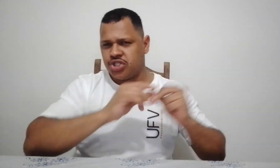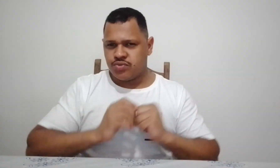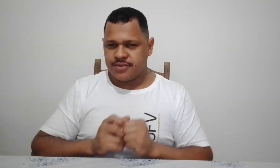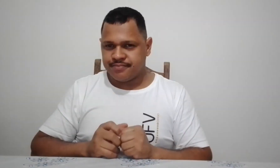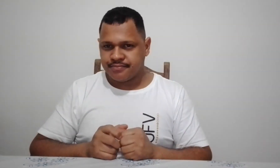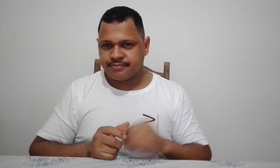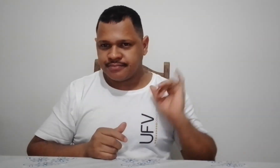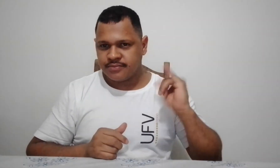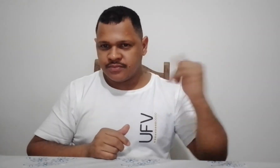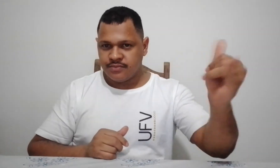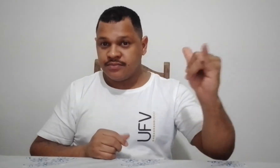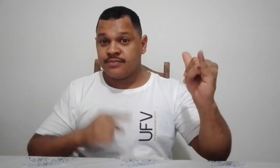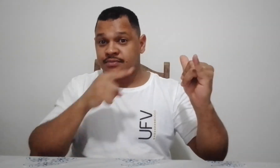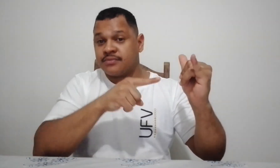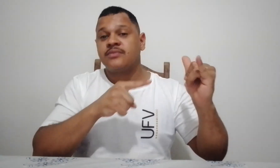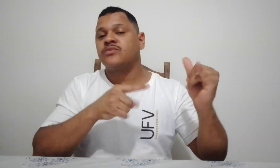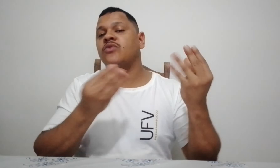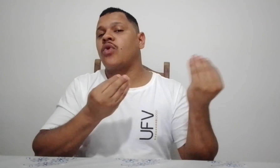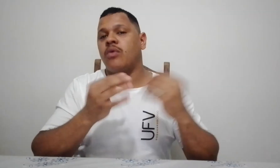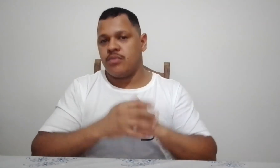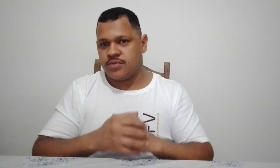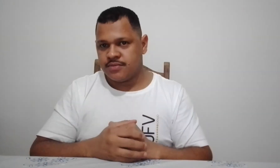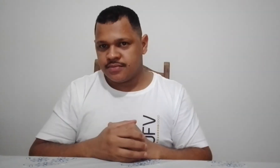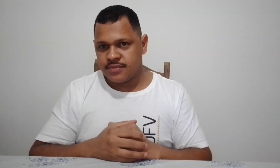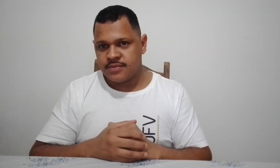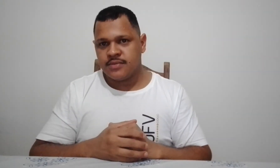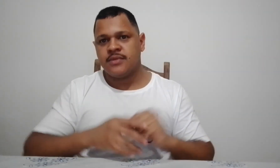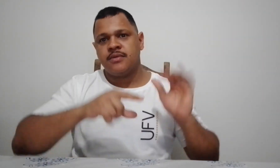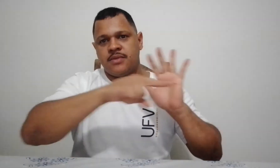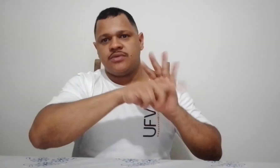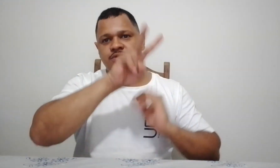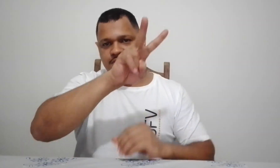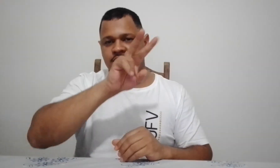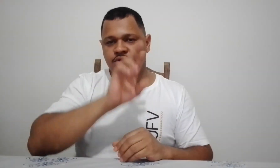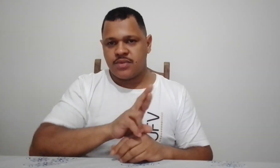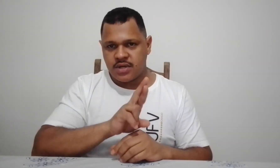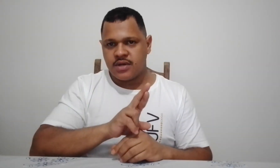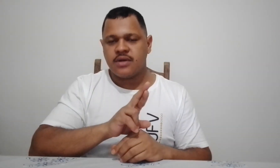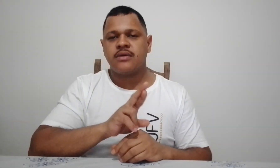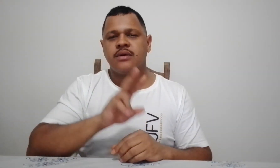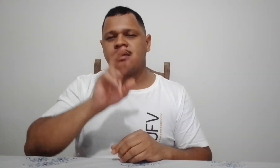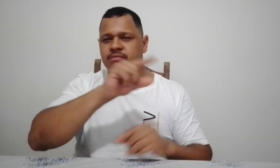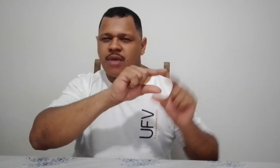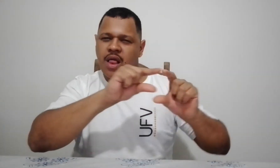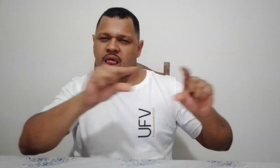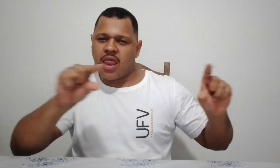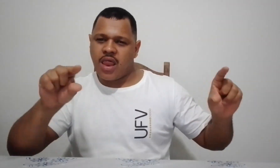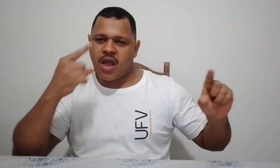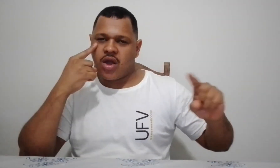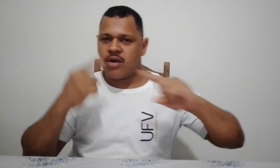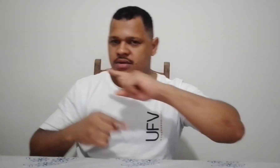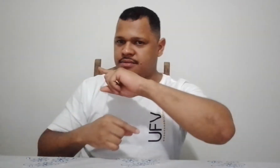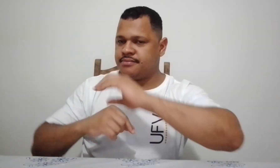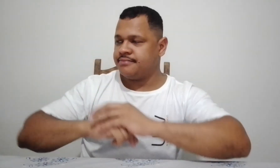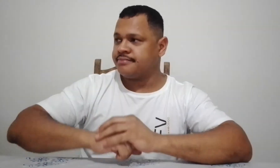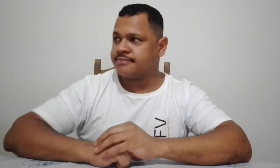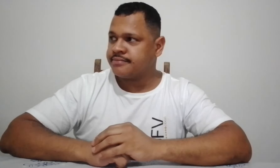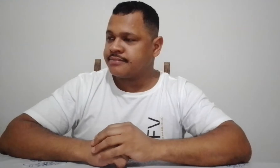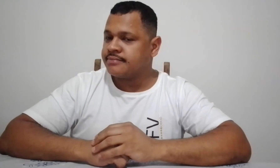no indutor ela era dada por menos V sobre E, E elevado a menos R sobre LT, mais V sobre R.